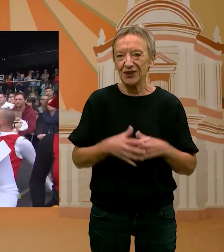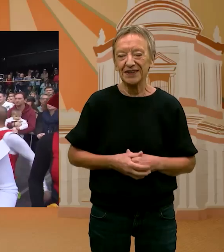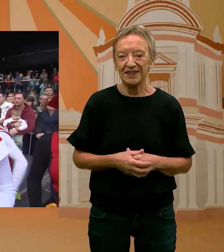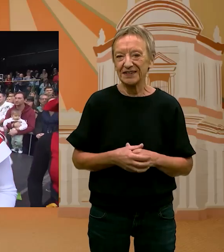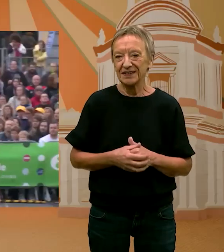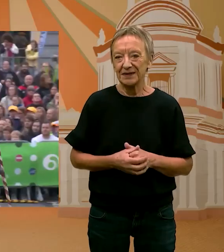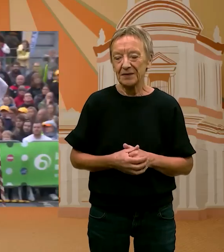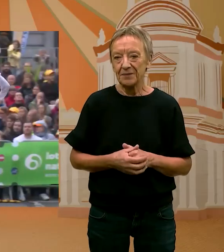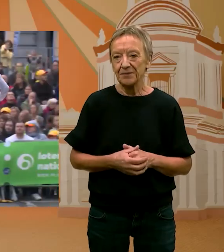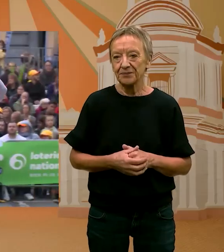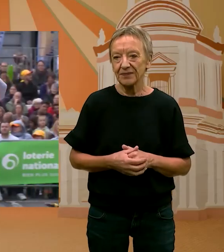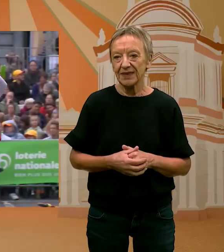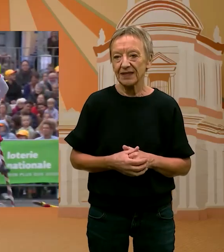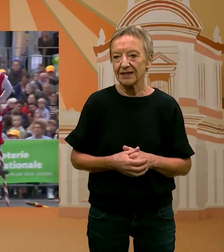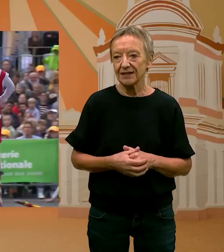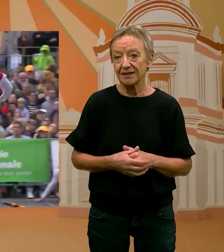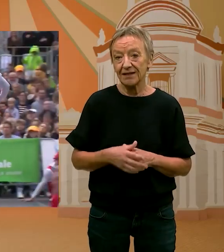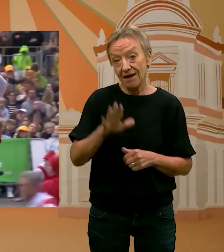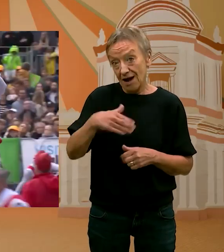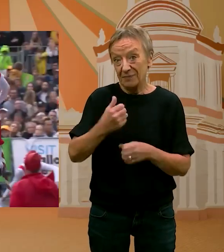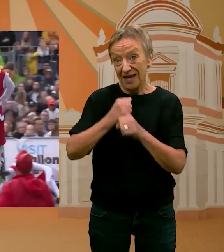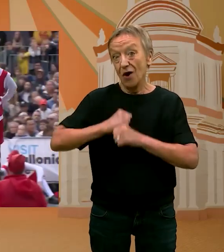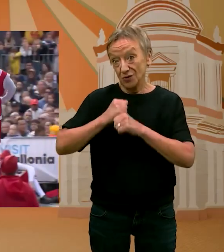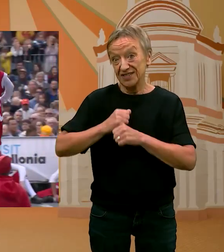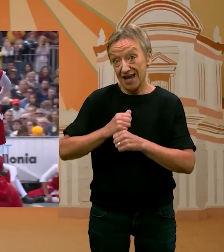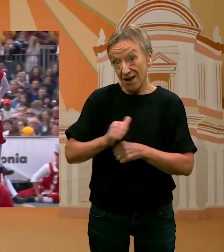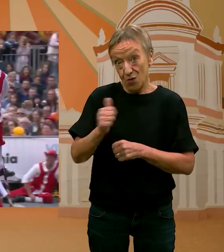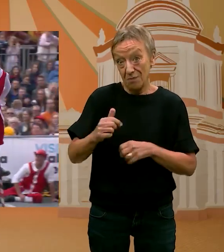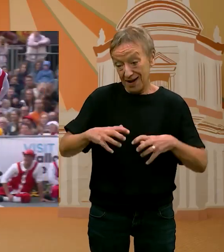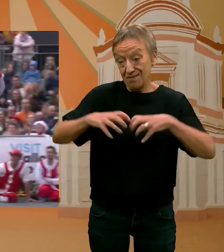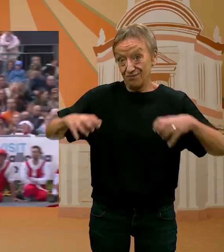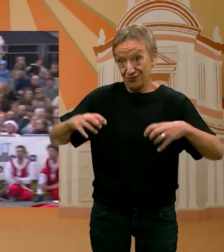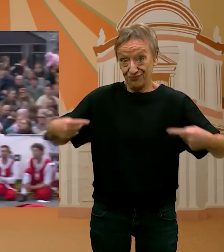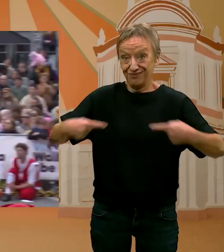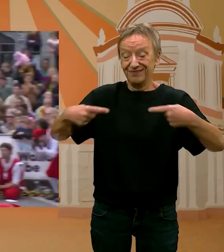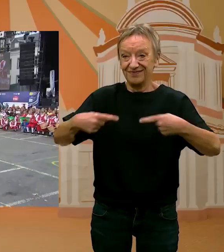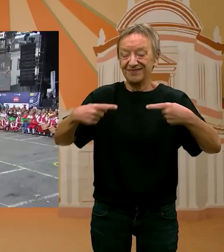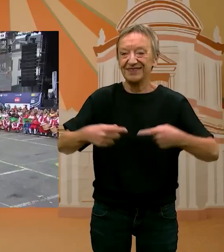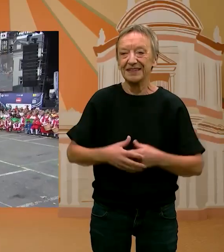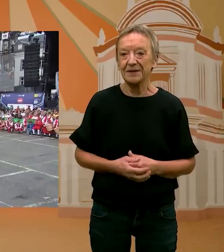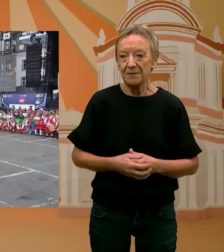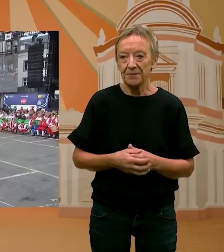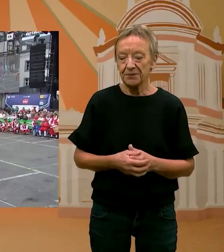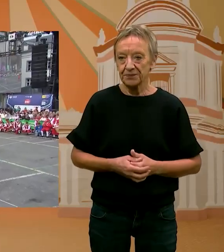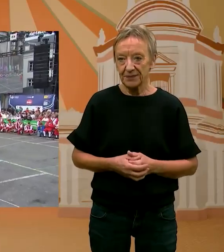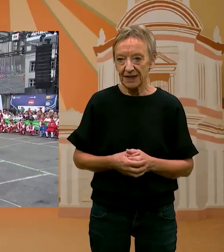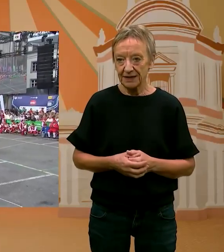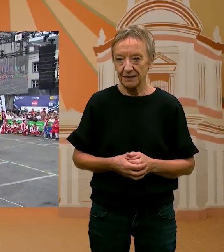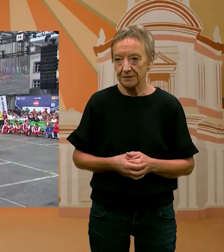se rescinder à nouveau. Ah oui, ça va se resserrer entre eux. C'est ça qui est très marrant. C'est un groupe, il y en a un qui tombe et le groupe doit à nouveau se